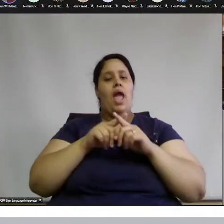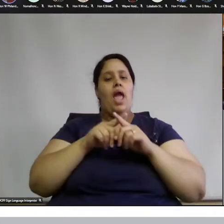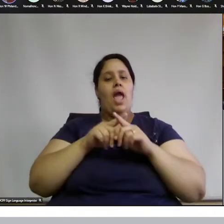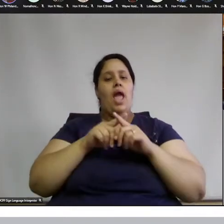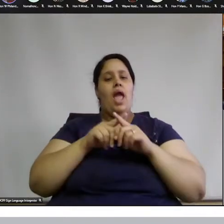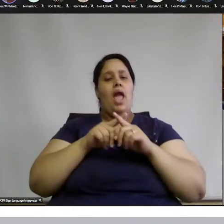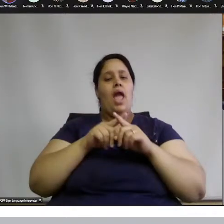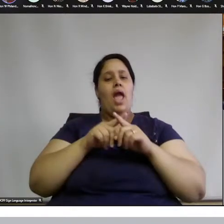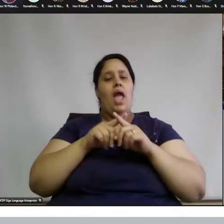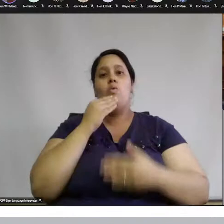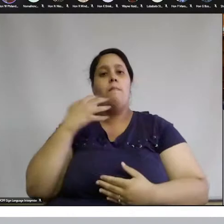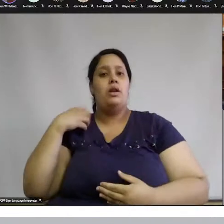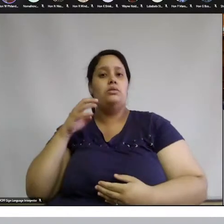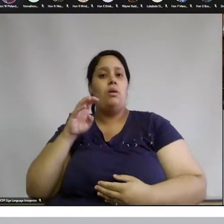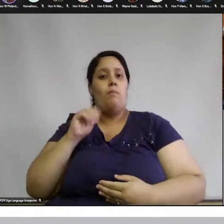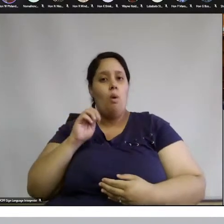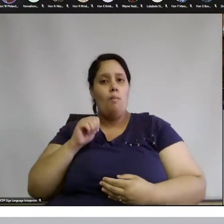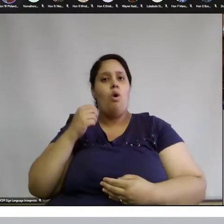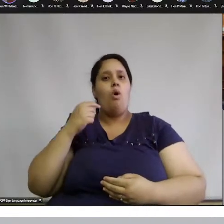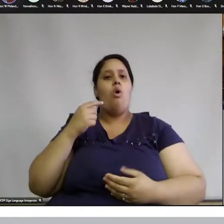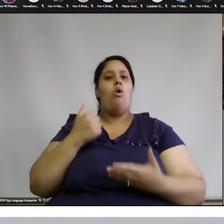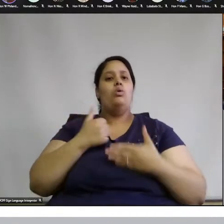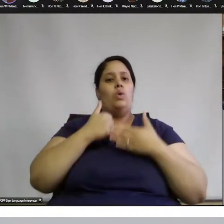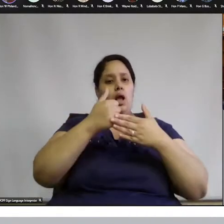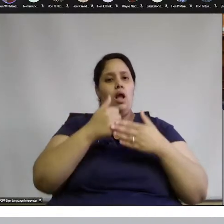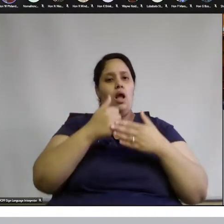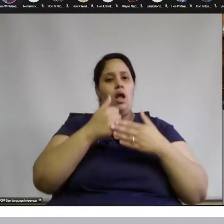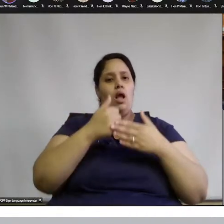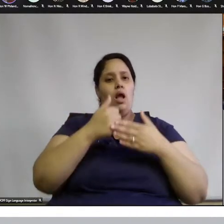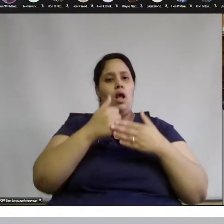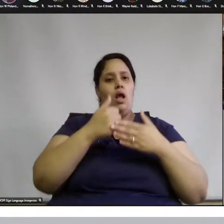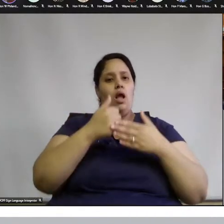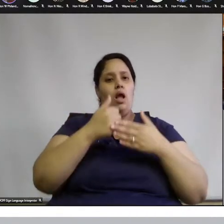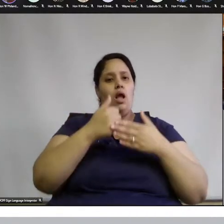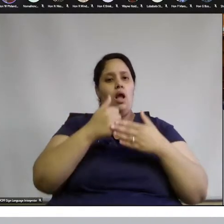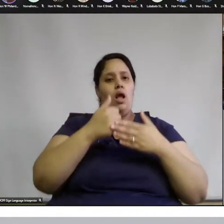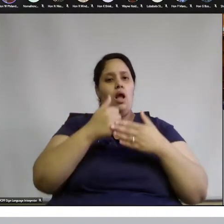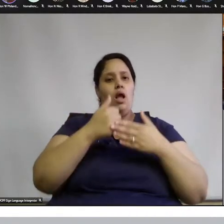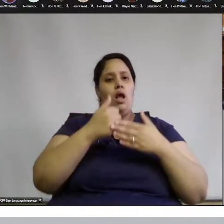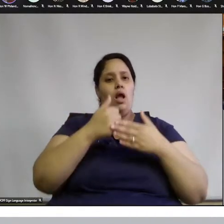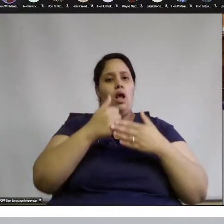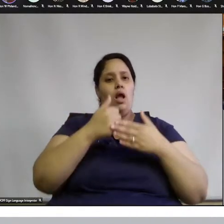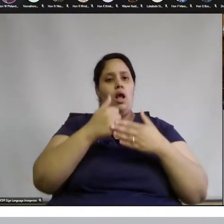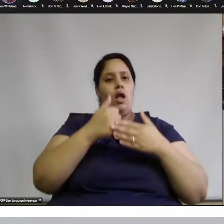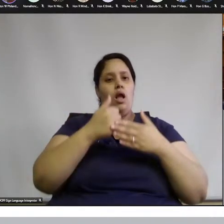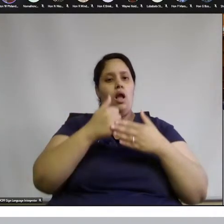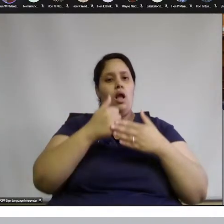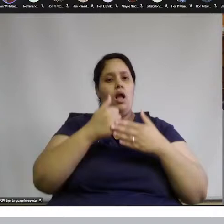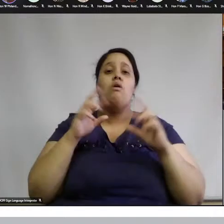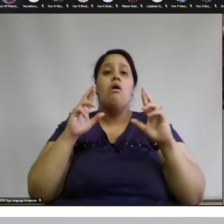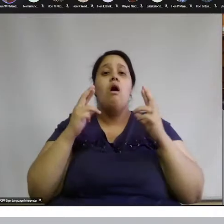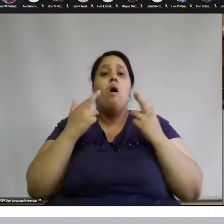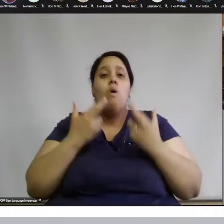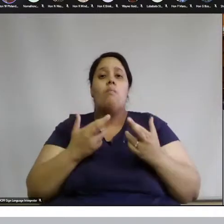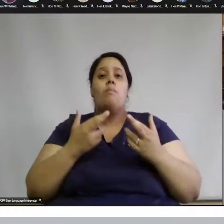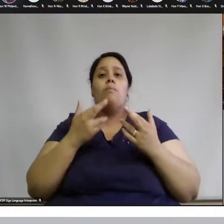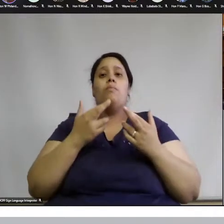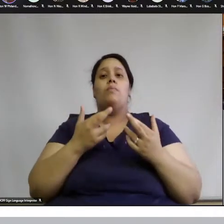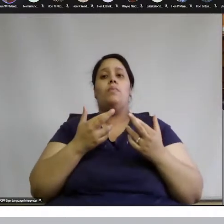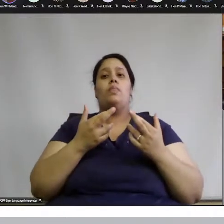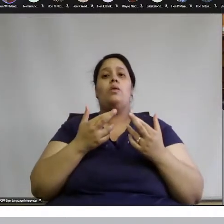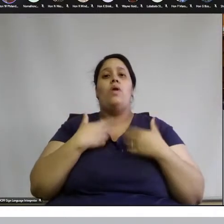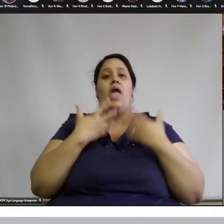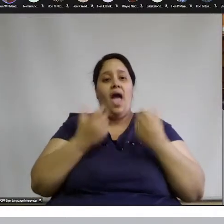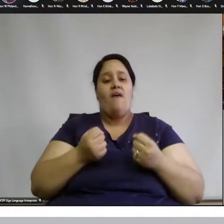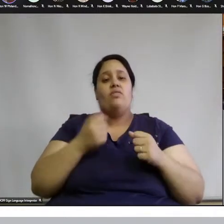van Minister Mbombo toon ware en deursigtige leierskap deurlopend. We hold the best COVID response